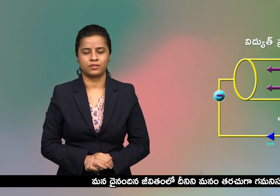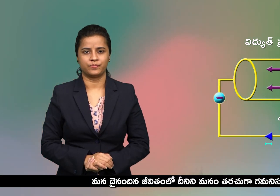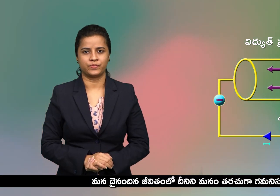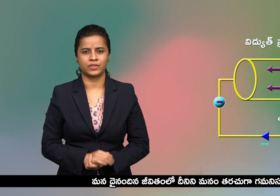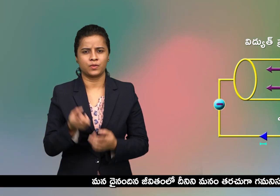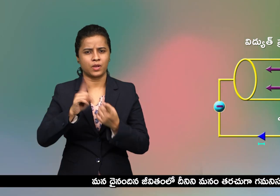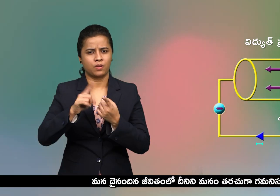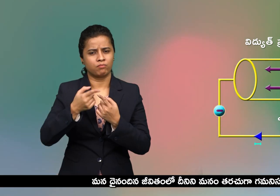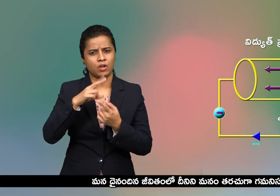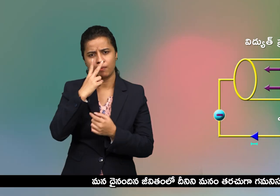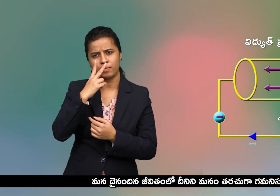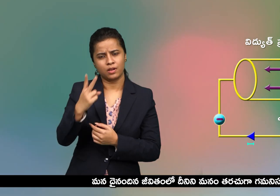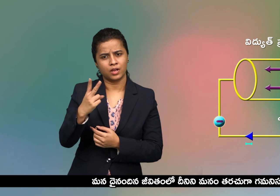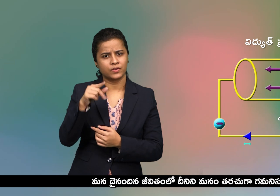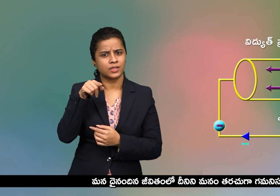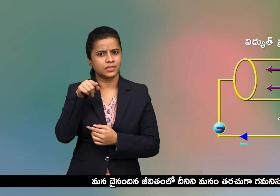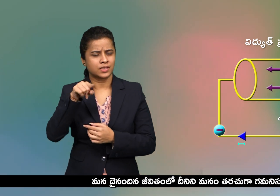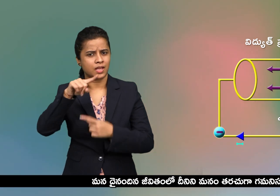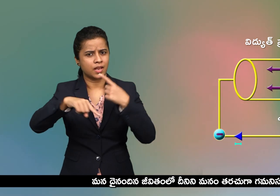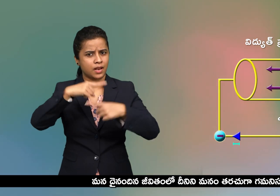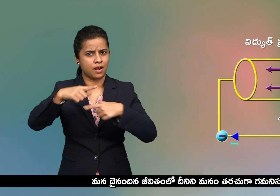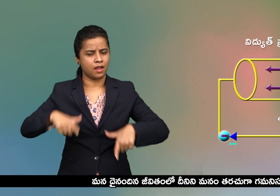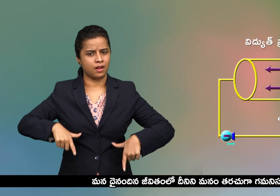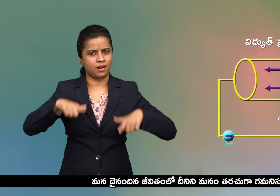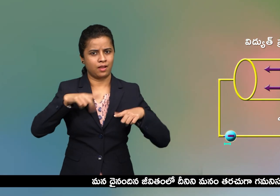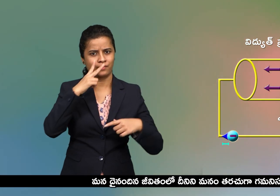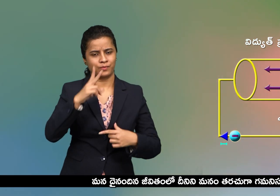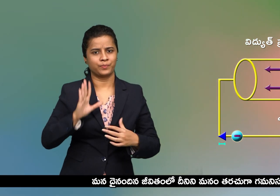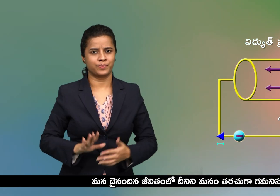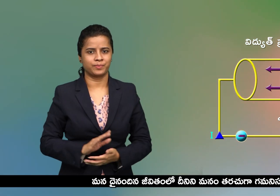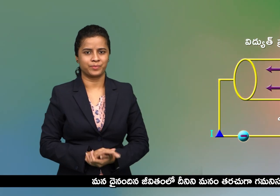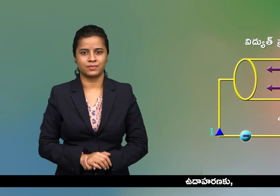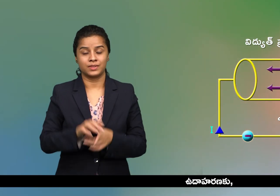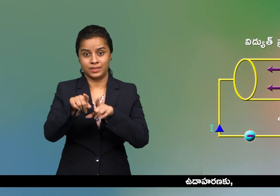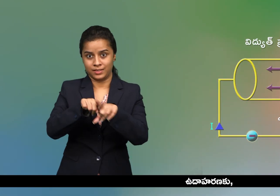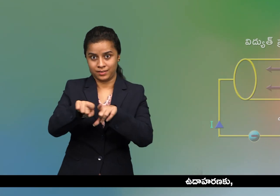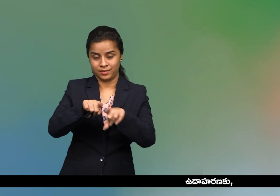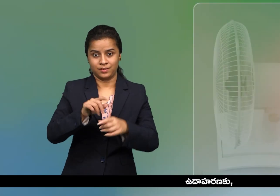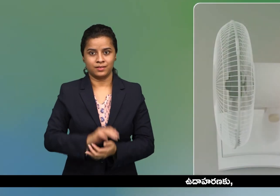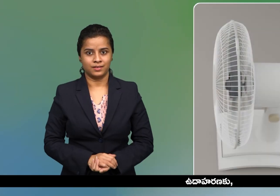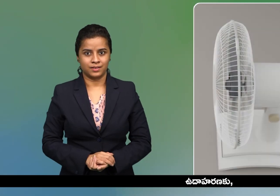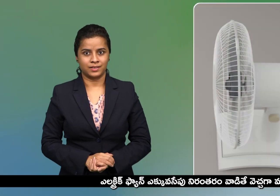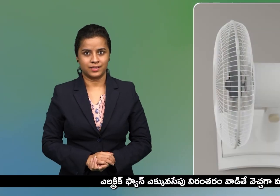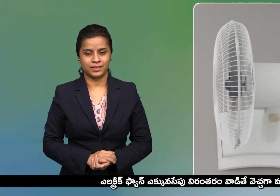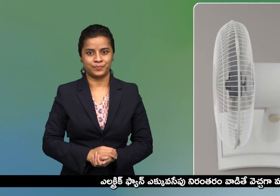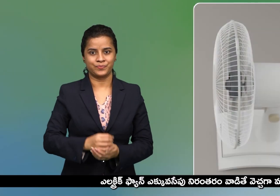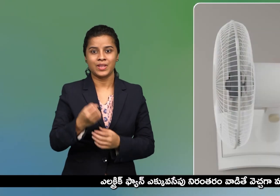మన దైనందిన జీవితంలో దీనిని మనం తరచుగా గమనిస్తూ ఉంటాము. ఉదాహరణకు, ఎలక్ట్రిక్ ఫ్యాన్